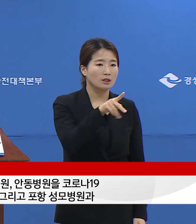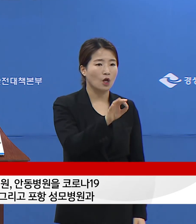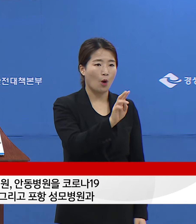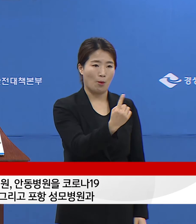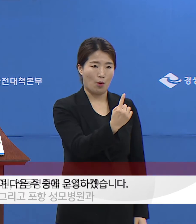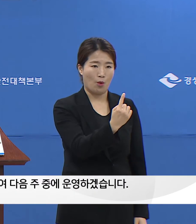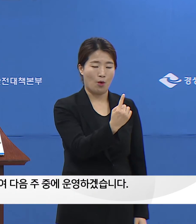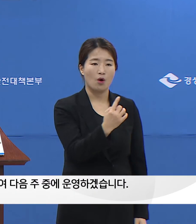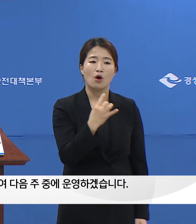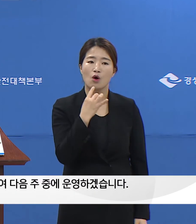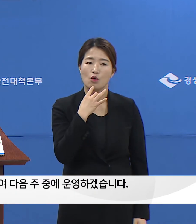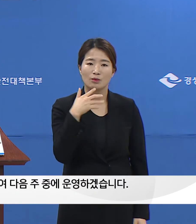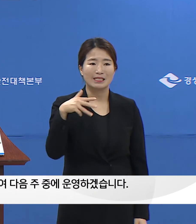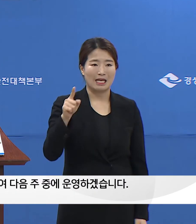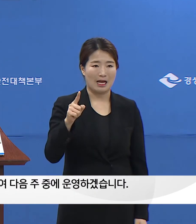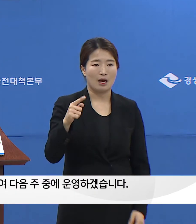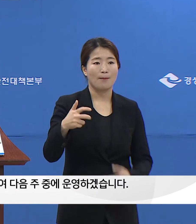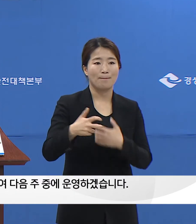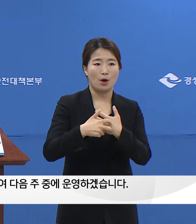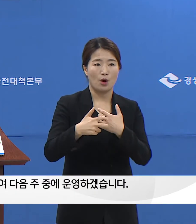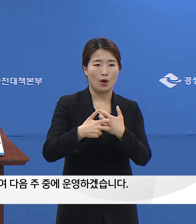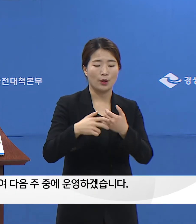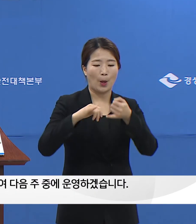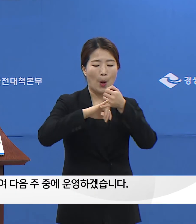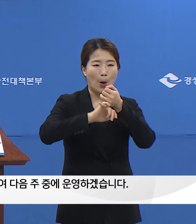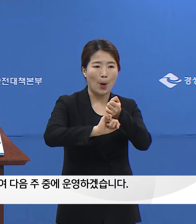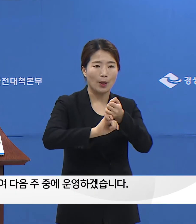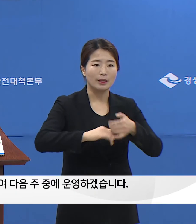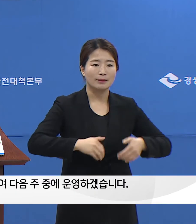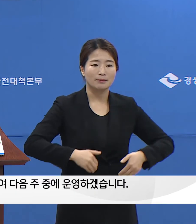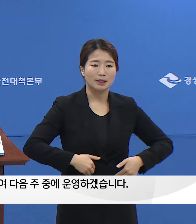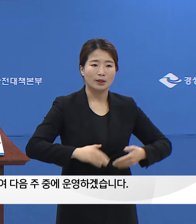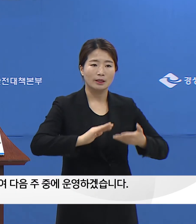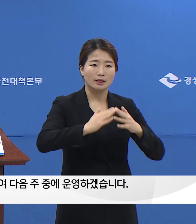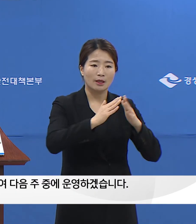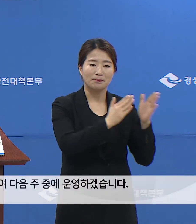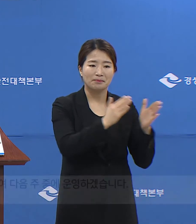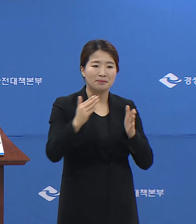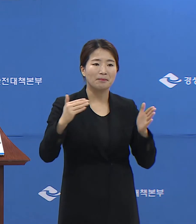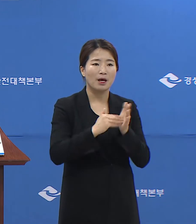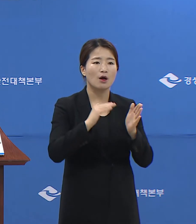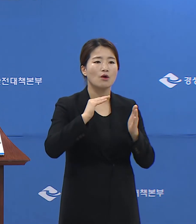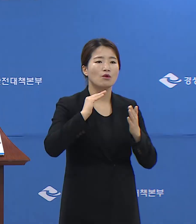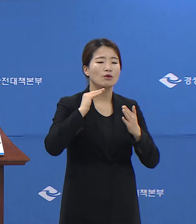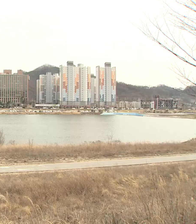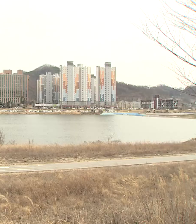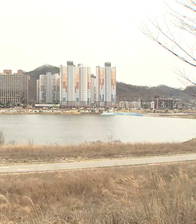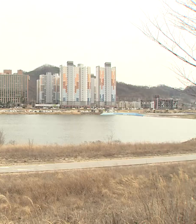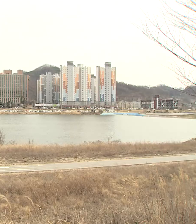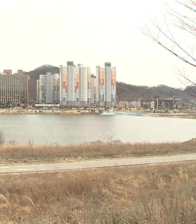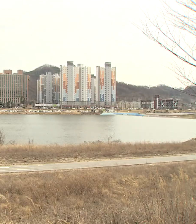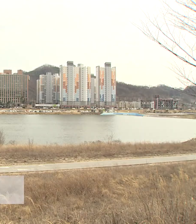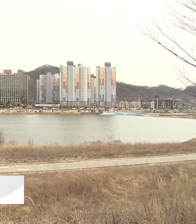포항성모병원과 구미차병원은 필수시설을 정비하여 다음 주 중에 운영하겠습니다.